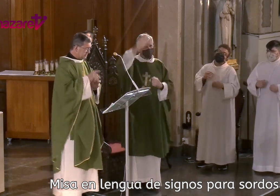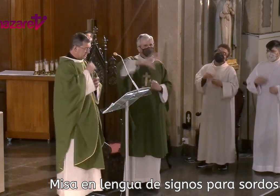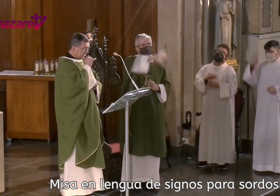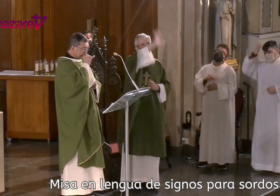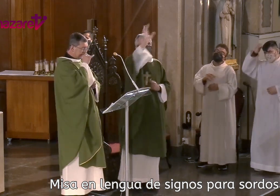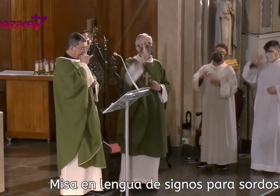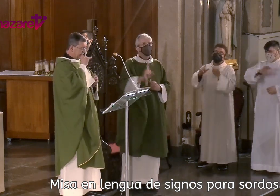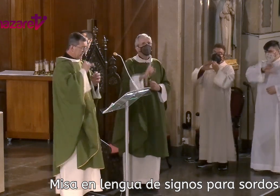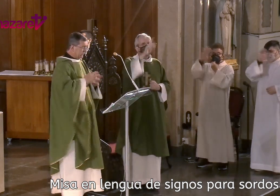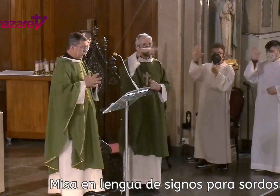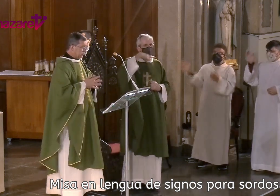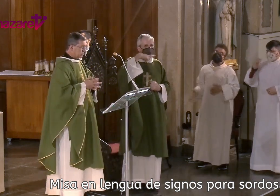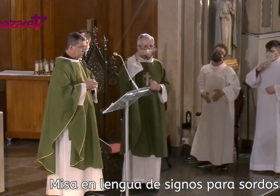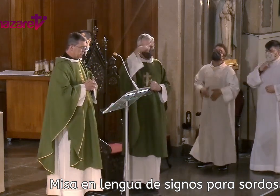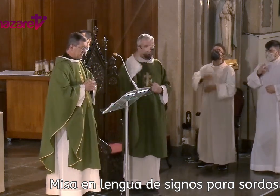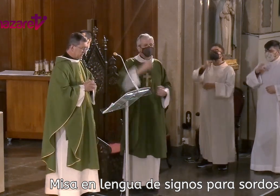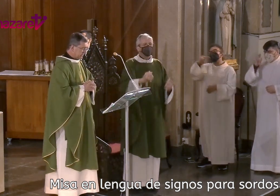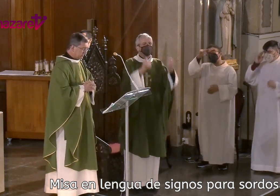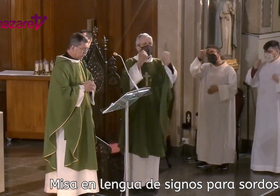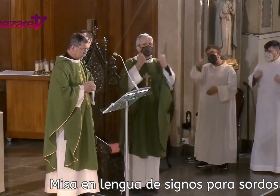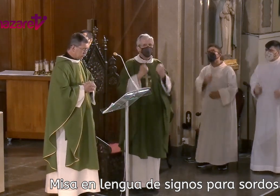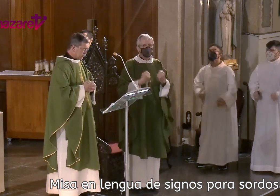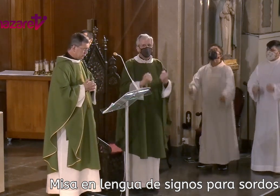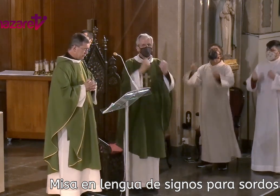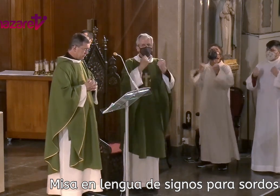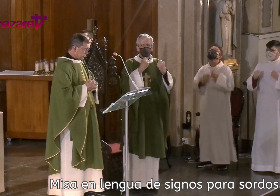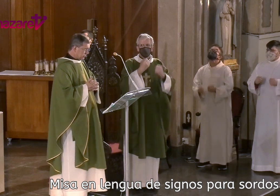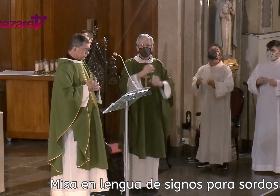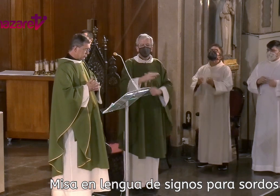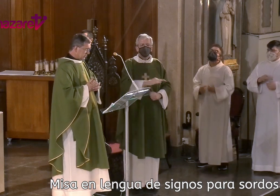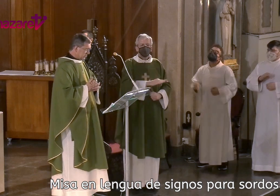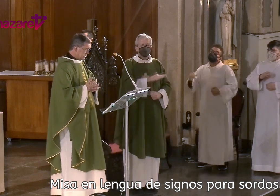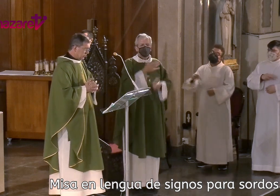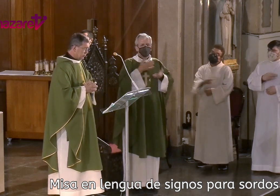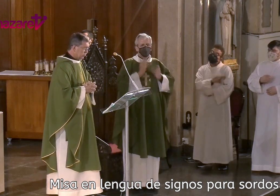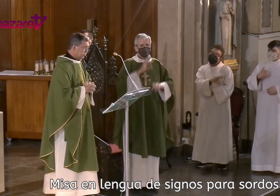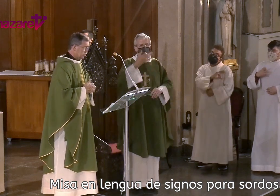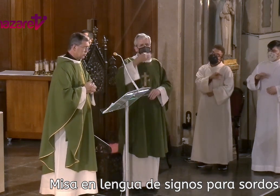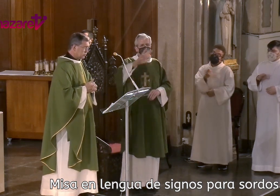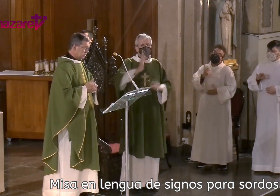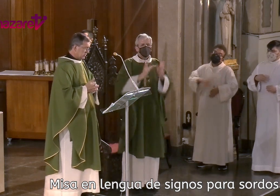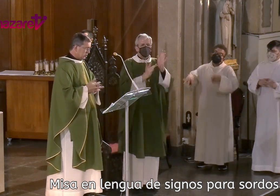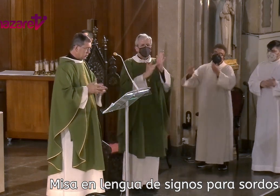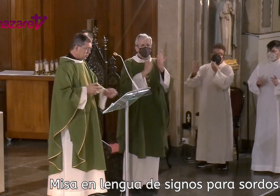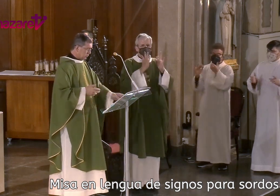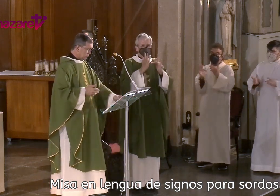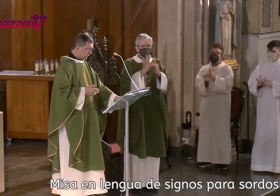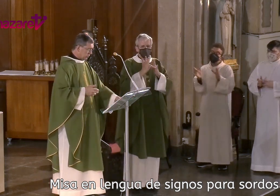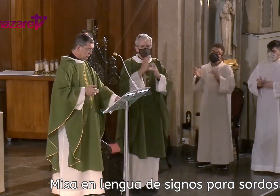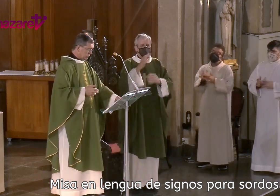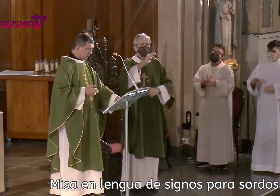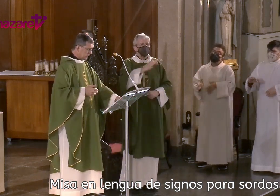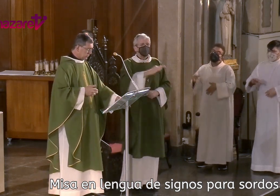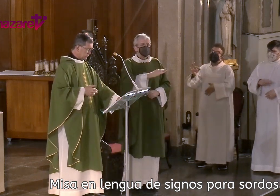Celestial, Dios Padre Todopoderoso, Señor Dios, Hijo Único